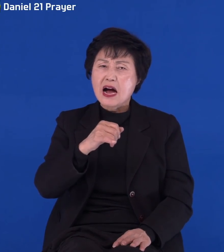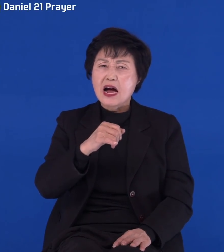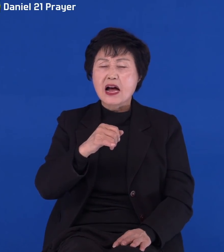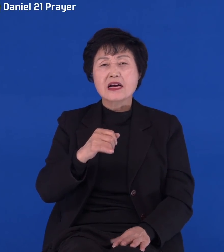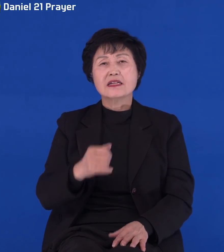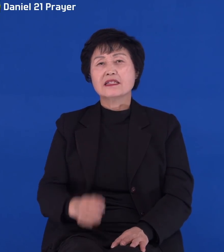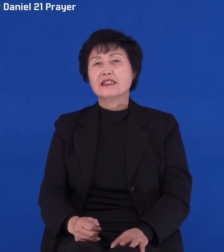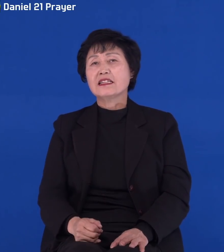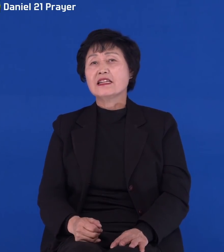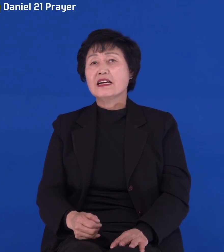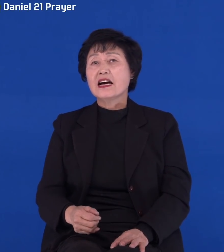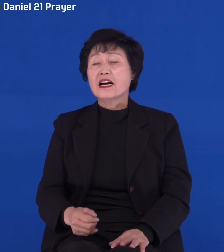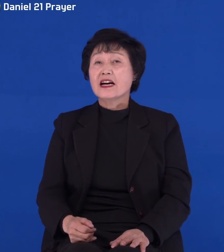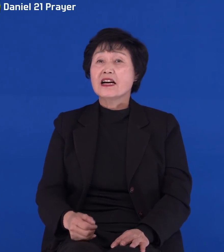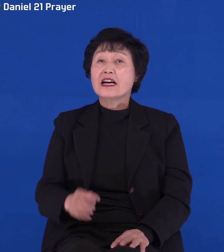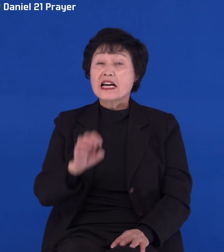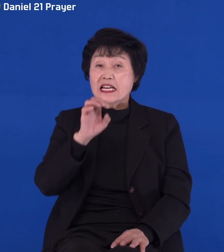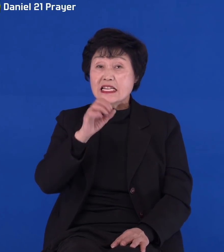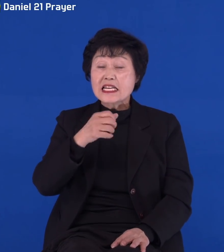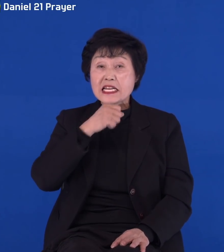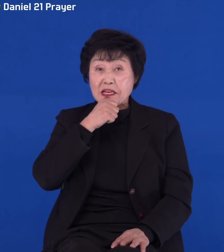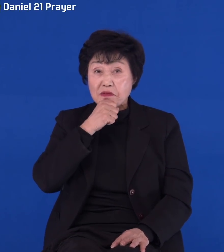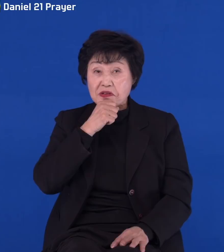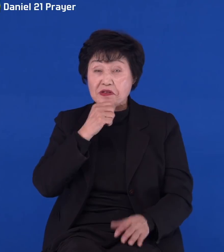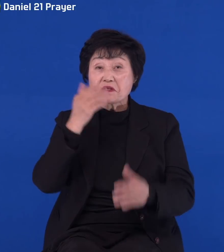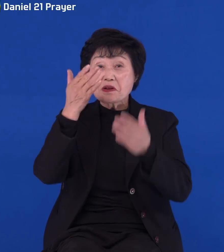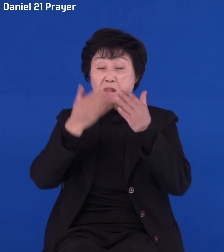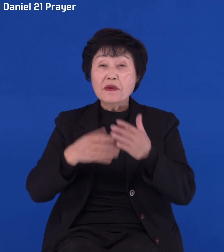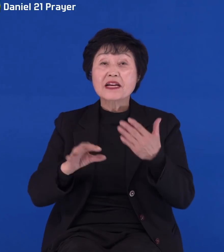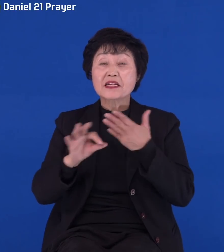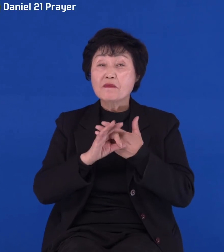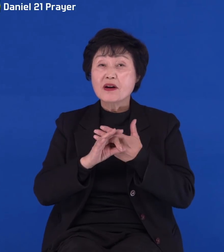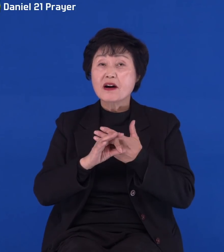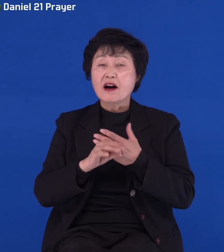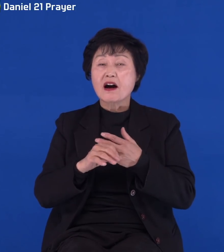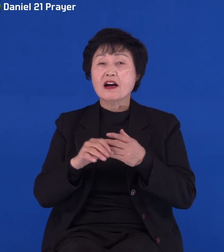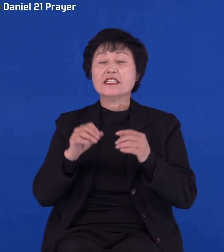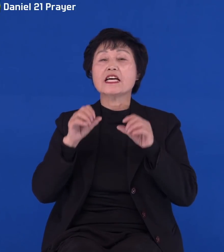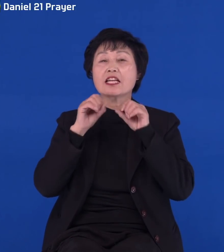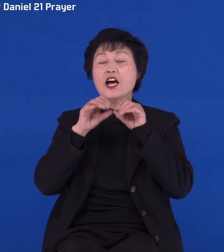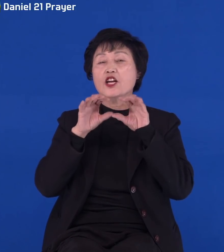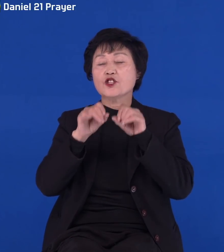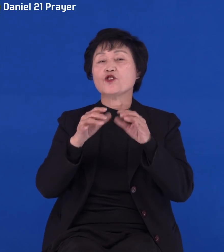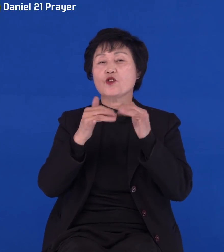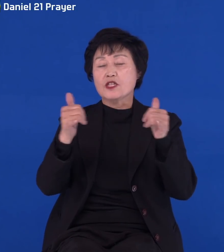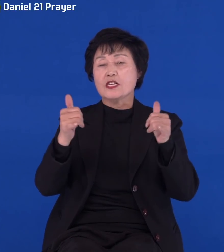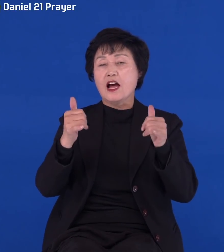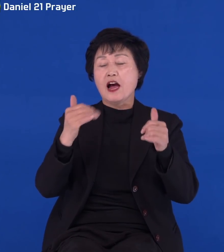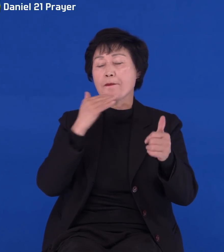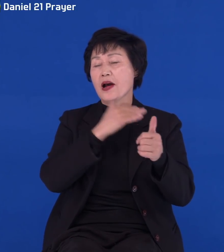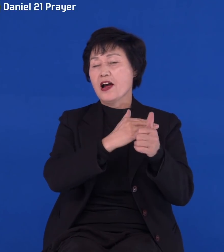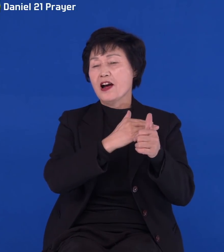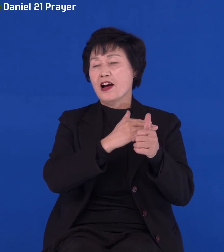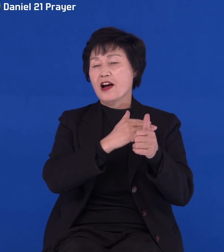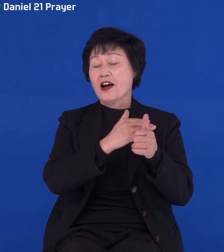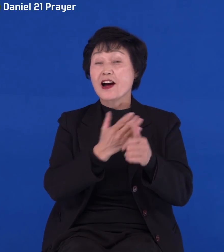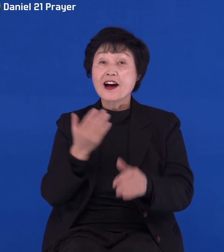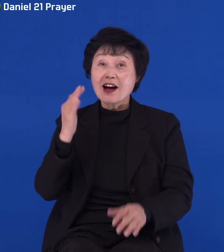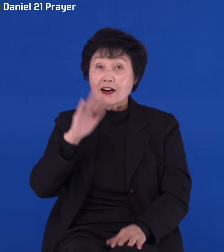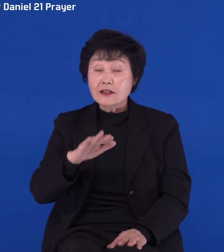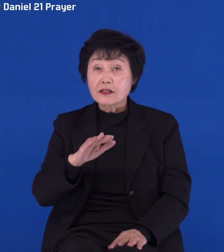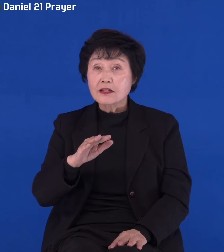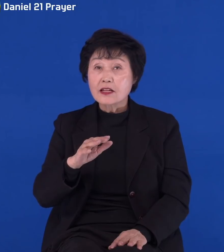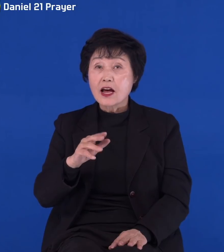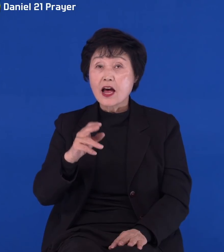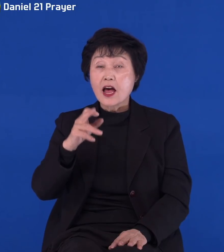받아봤습니다. 이 학점을 맞으면 비자 연장도 안 될 뿐만 아니라 저는 모든 것이 사역자로서 끝날 판에 있었거든요. 그런데 이게 웬일입니까? F를 줬던